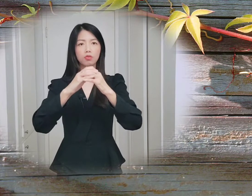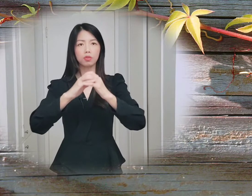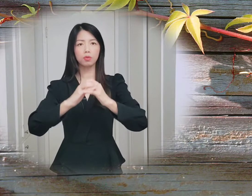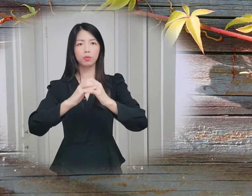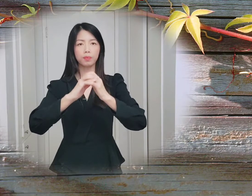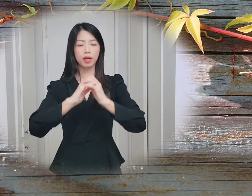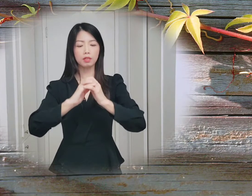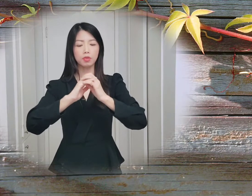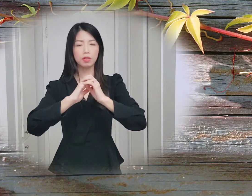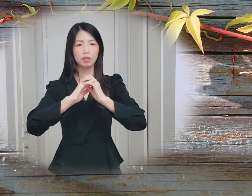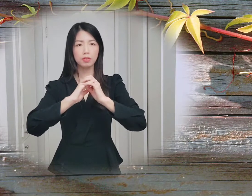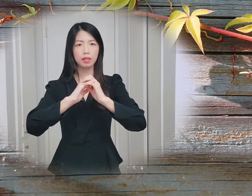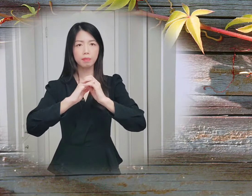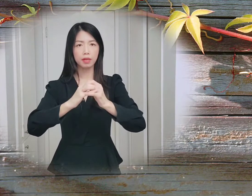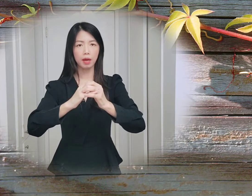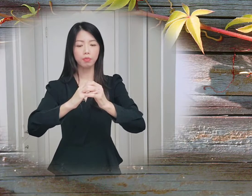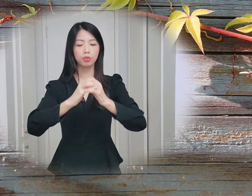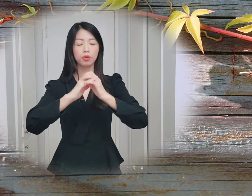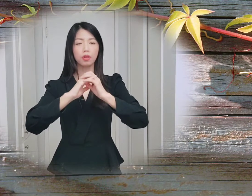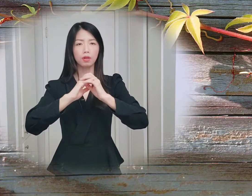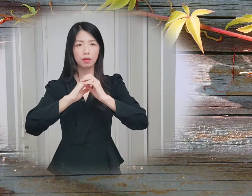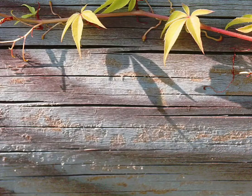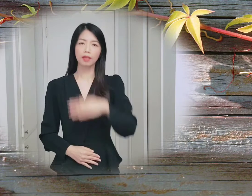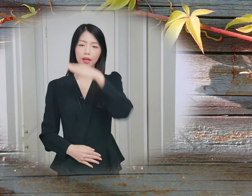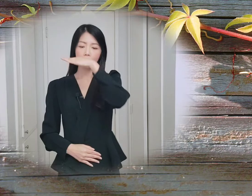깍지를 껴주시고 가슴 위치에서 살짝만 이렇게 앞으로